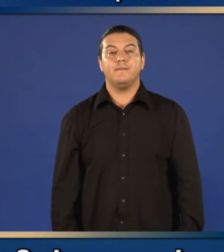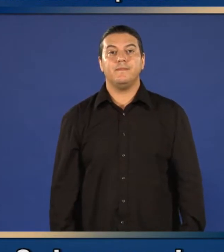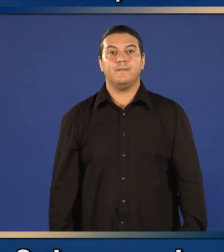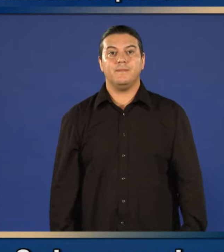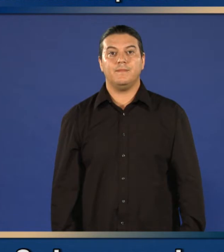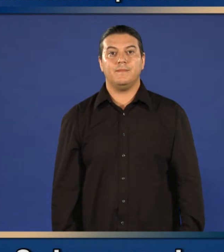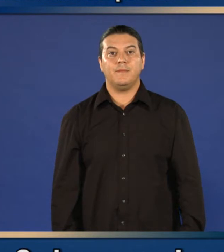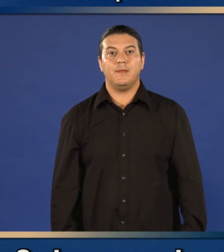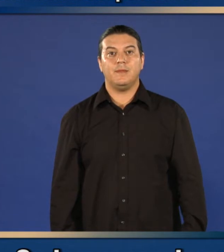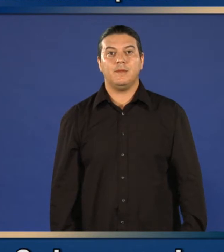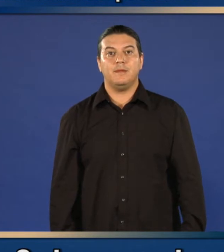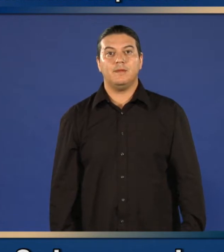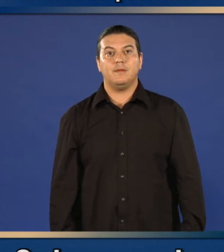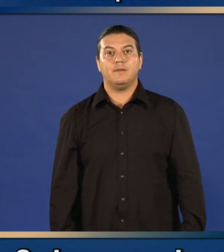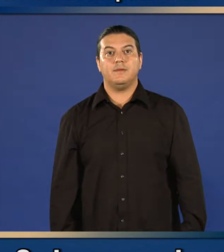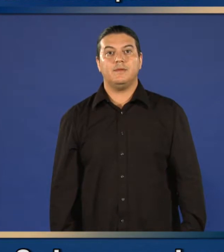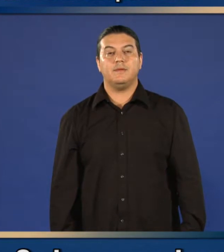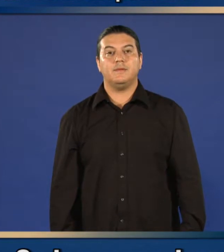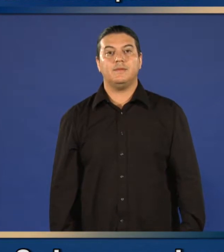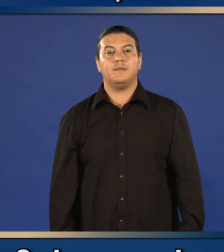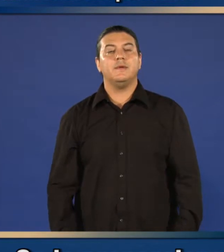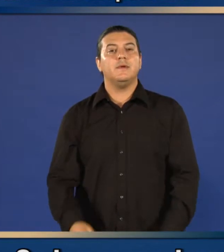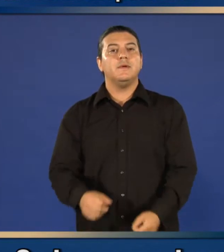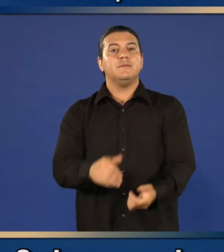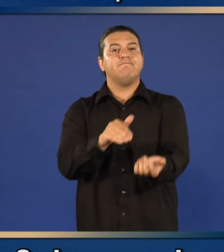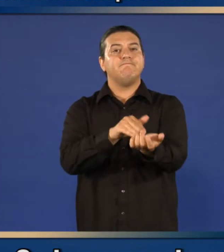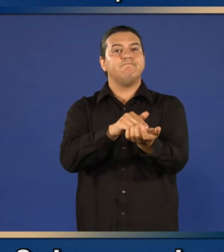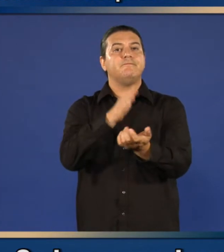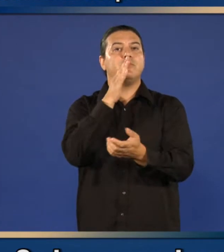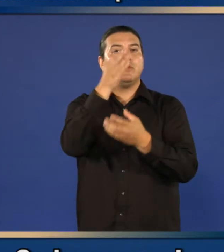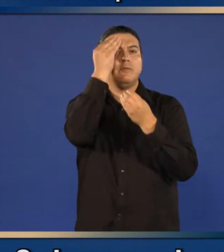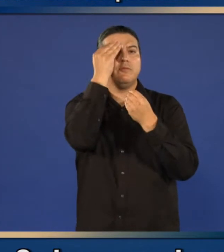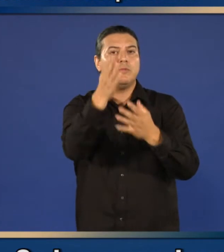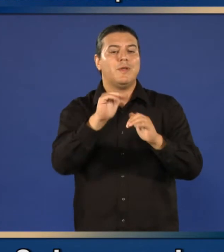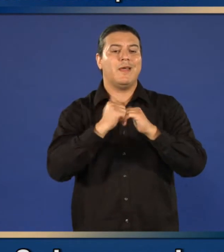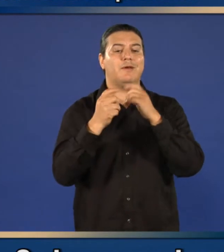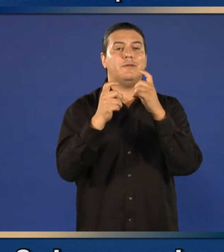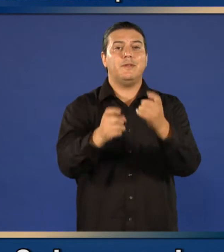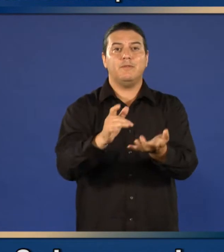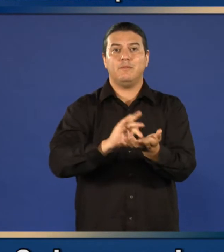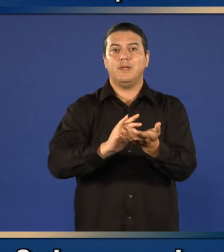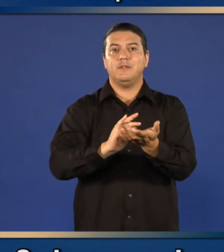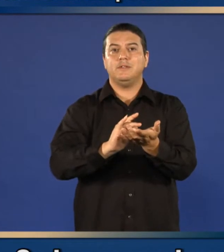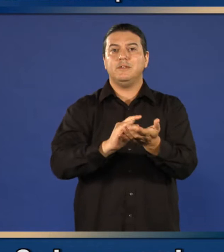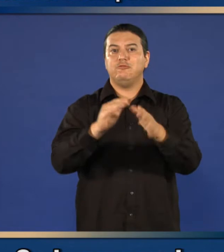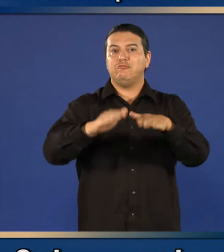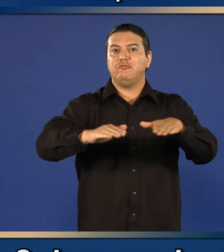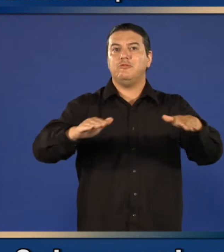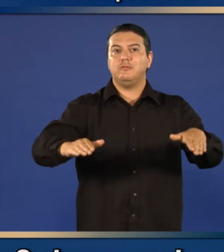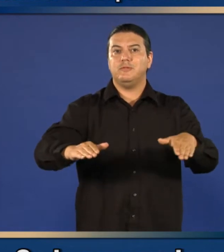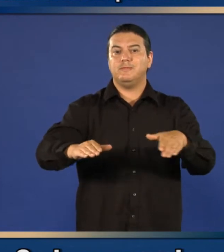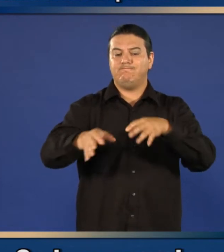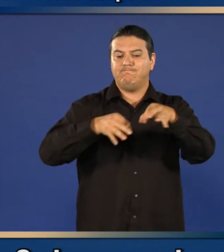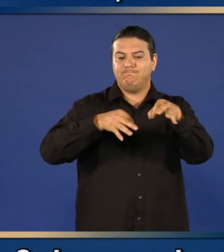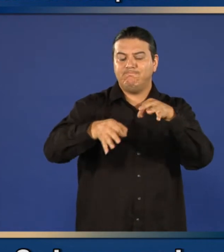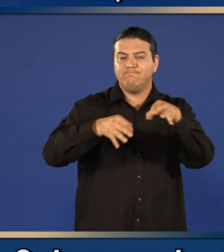se le proporcionaron instrucciones especiales de dosificación para los niños